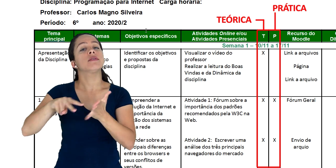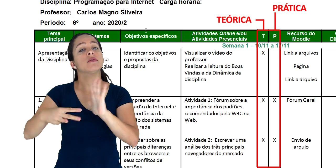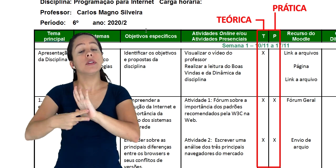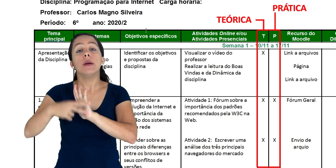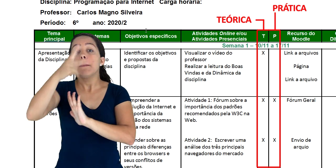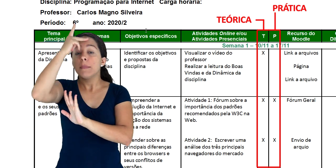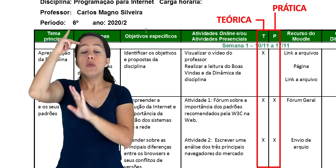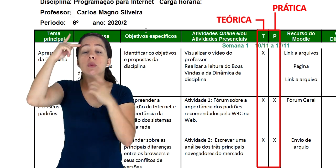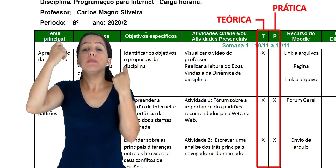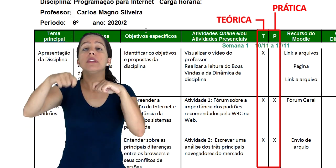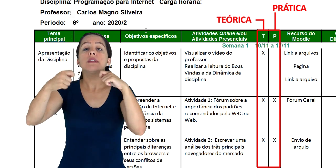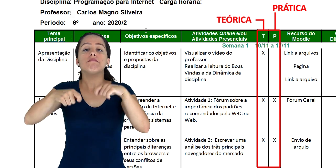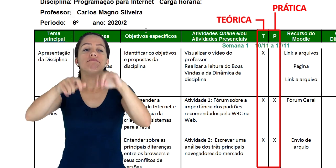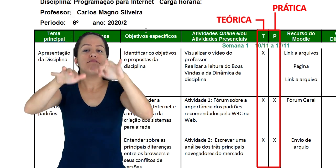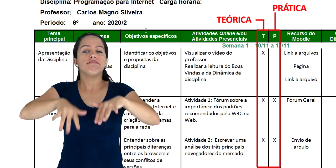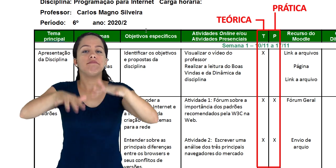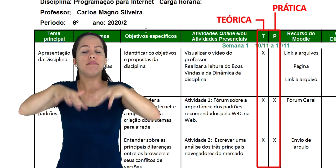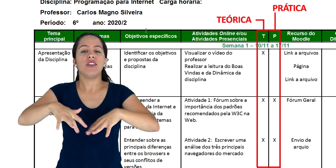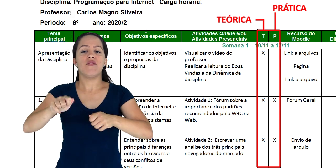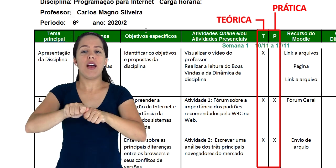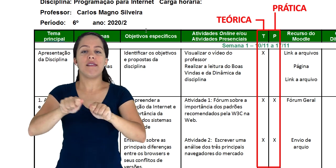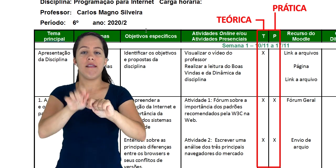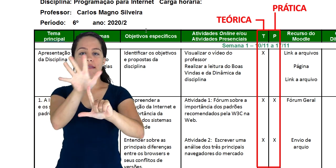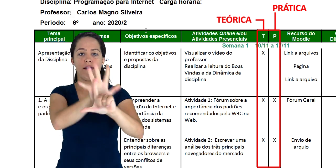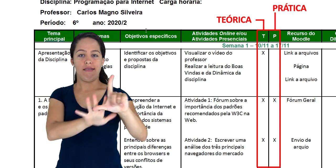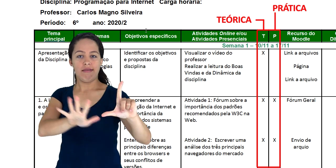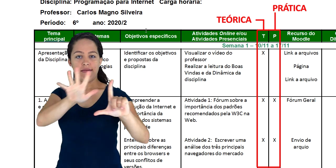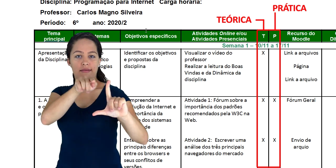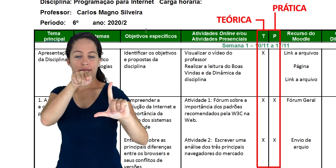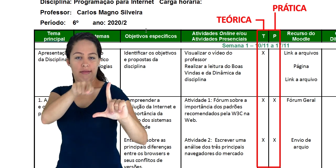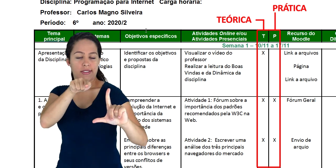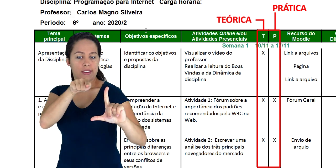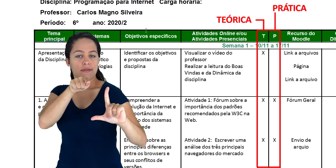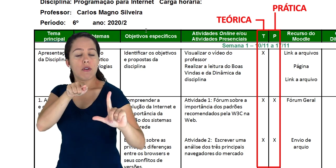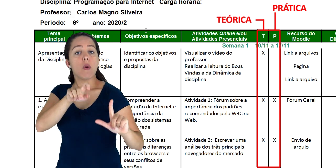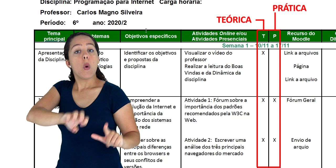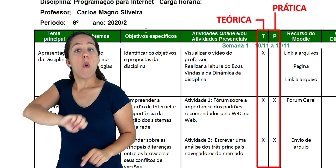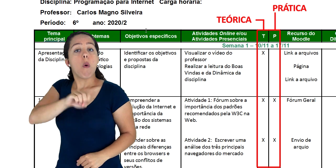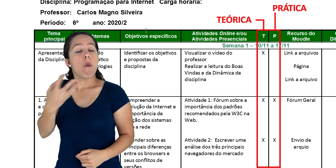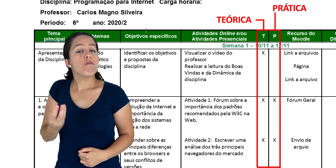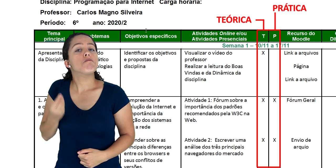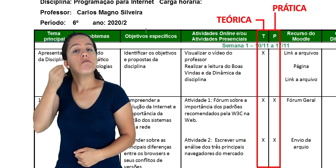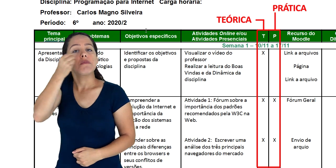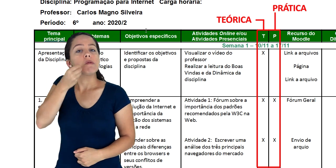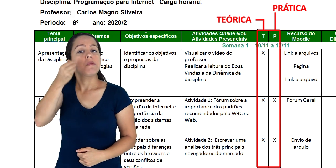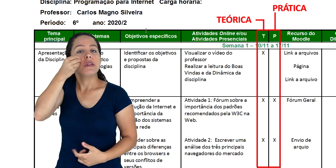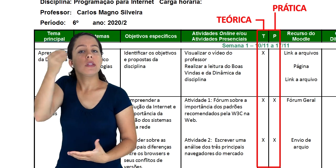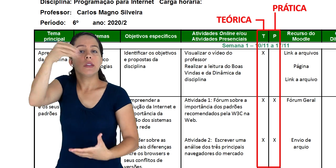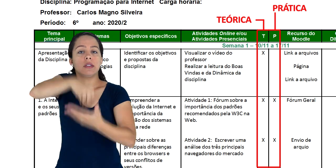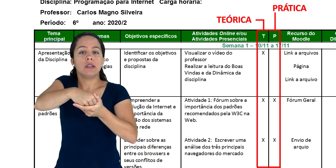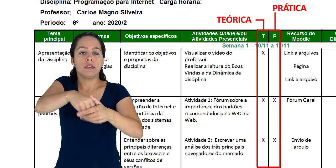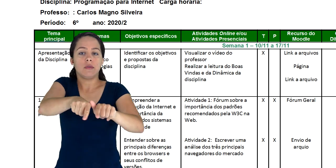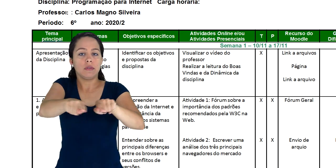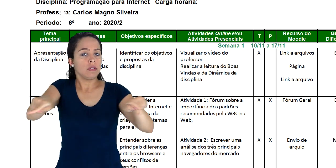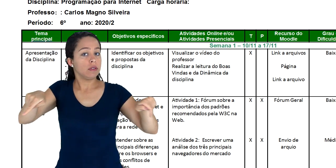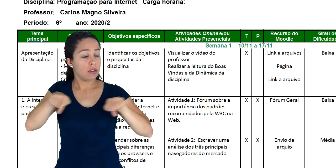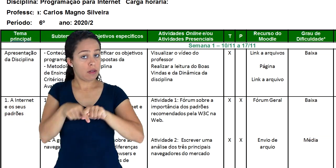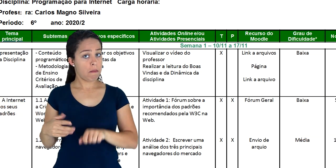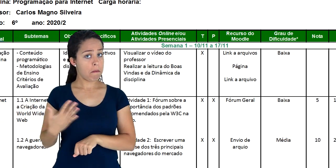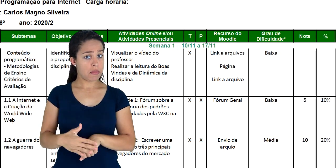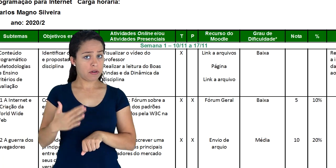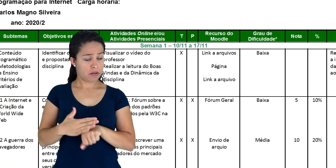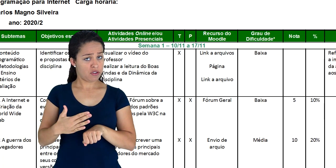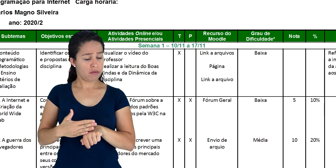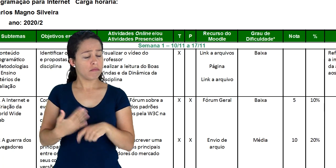alguma atividade no ambiente virtual de aprendizagem ou algum experimento no laboratório. Cada atividade deve